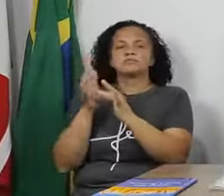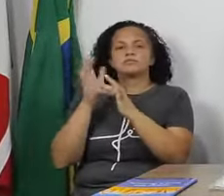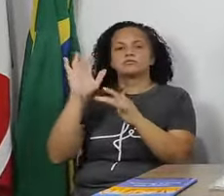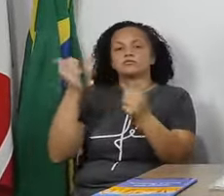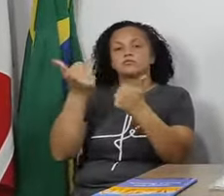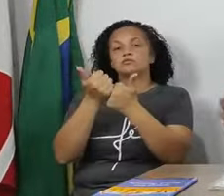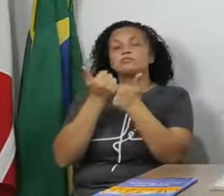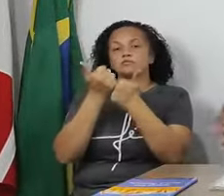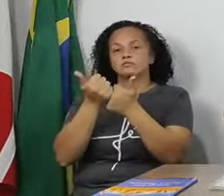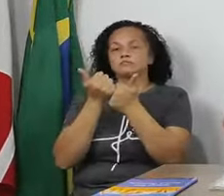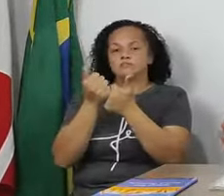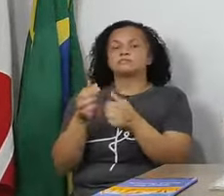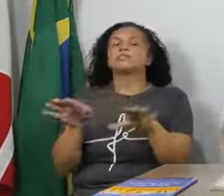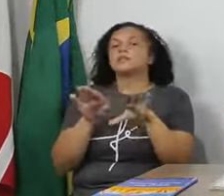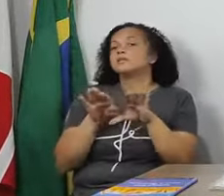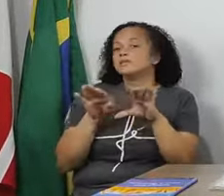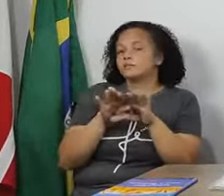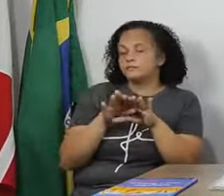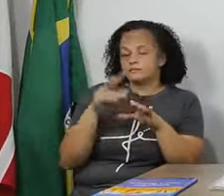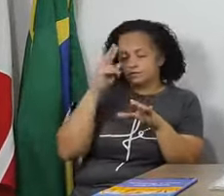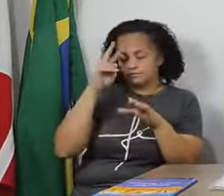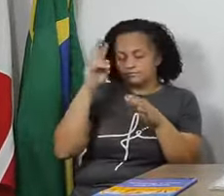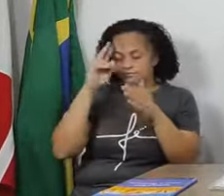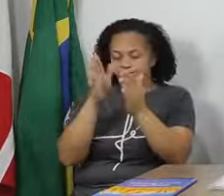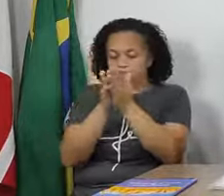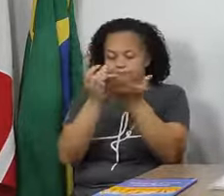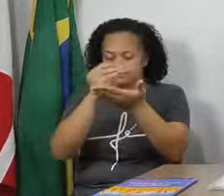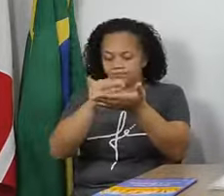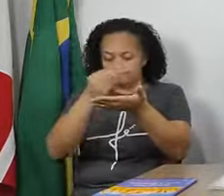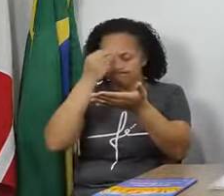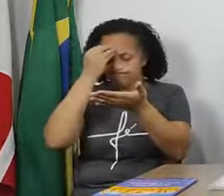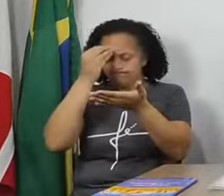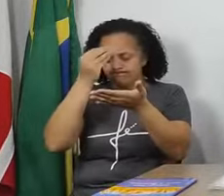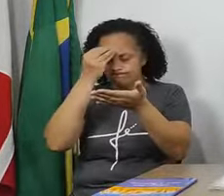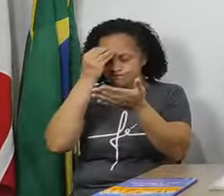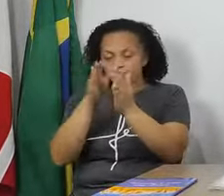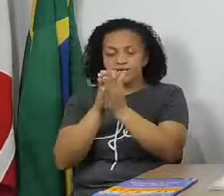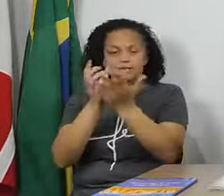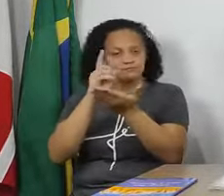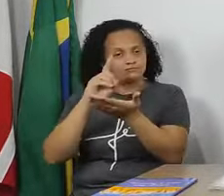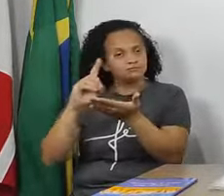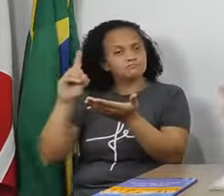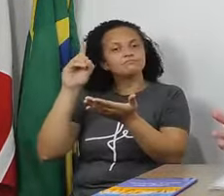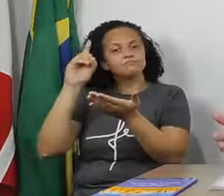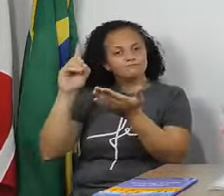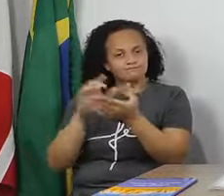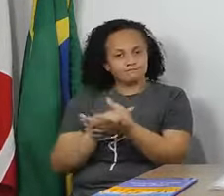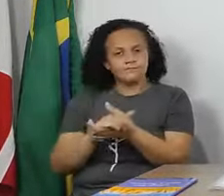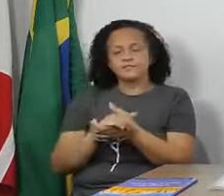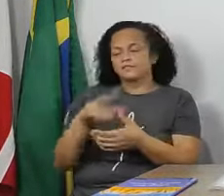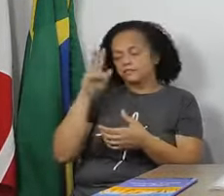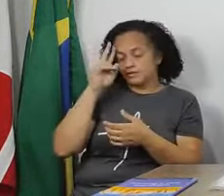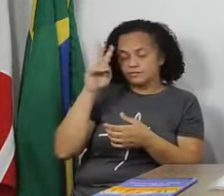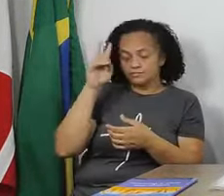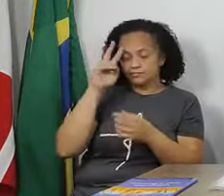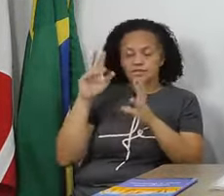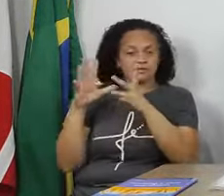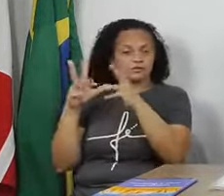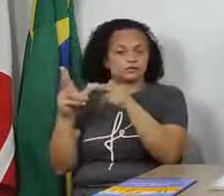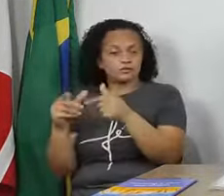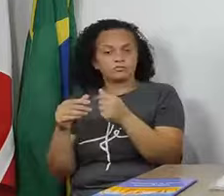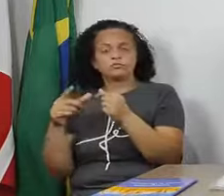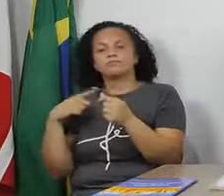as verdades objetivas da palavra de Deus, meditar de dia e de noite sobre as profecias do reino,